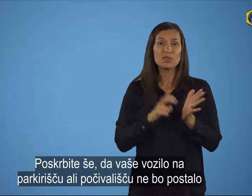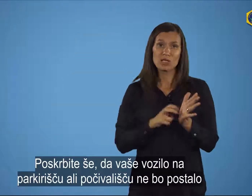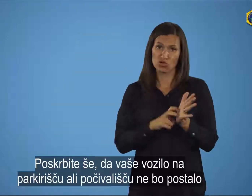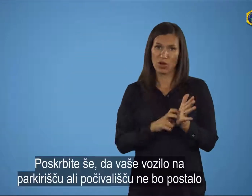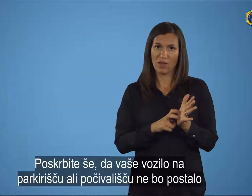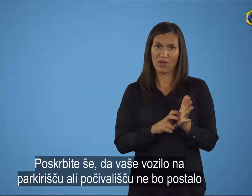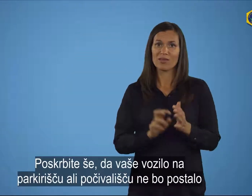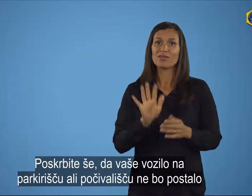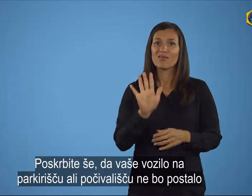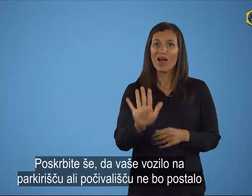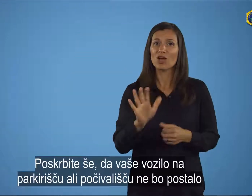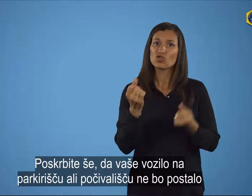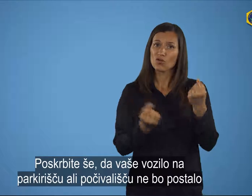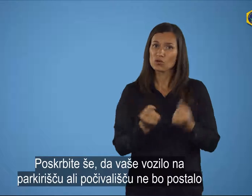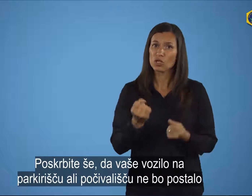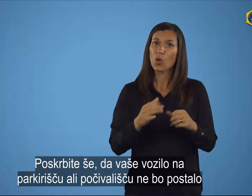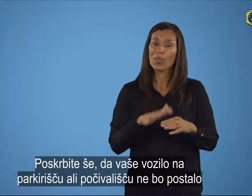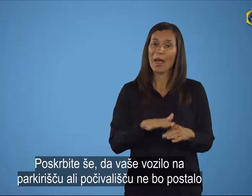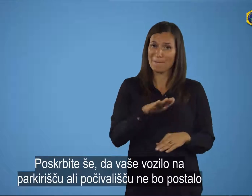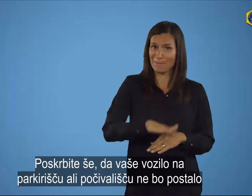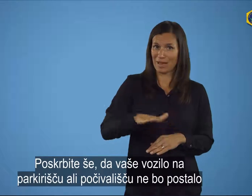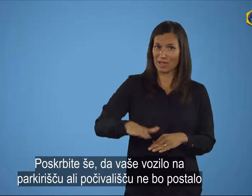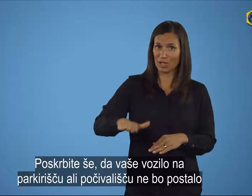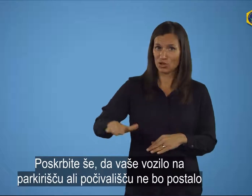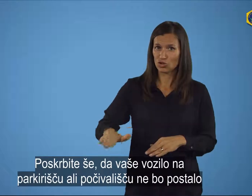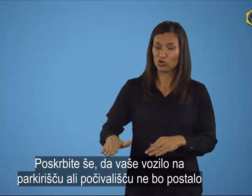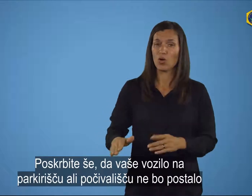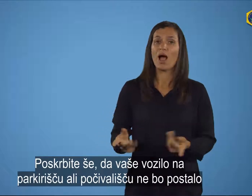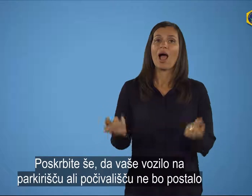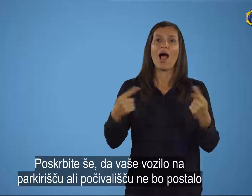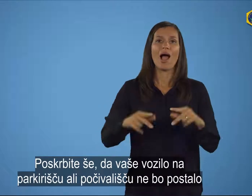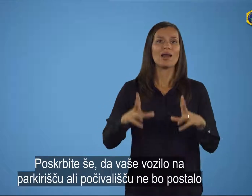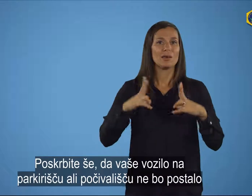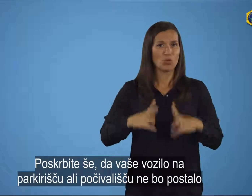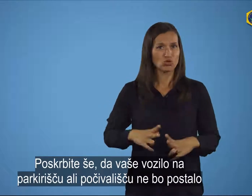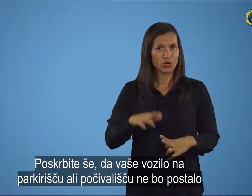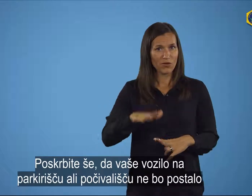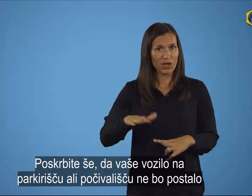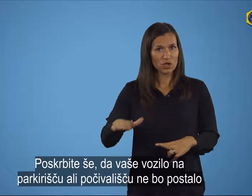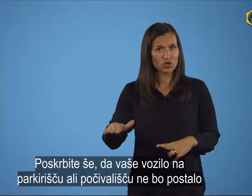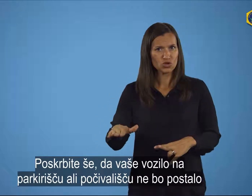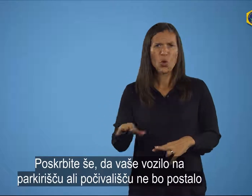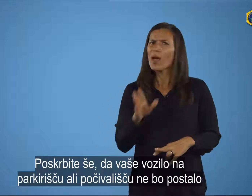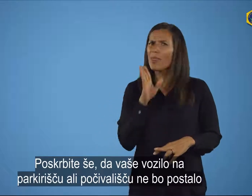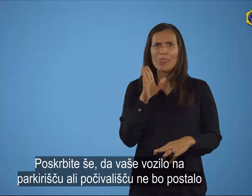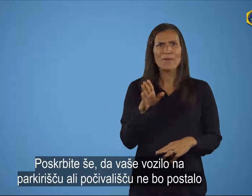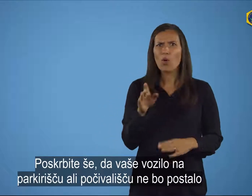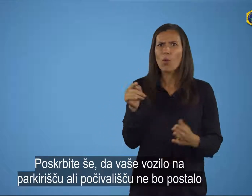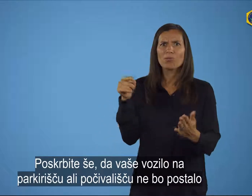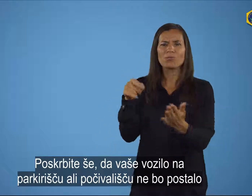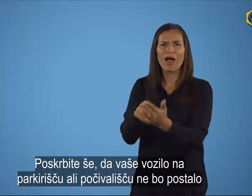Poskrbite še, da vaše vozilo na parkirišču ali počivališču ne bo postalo tarča tatov in vlomilcev.